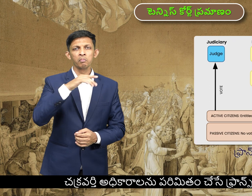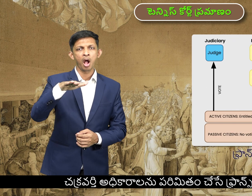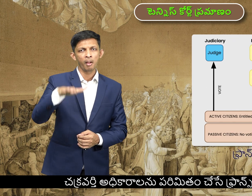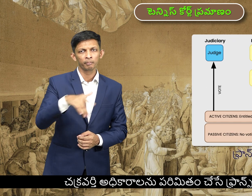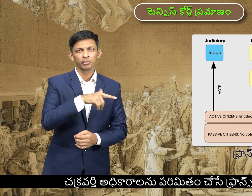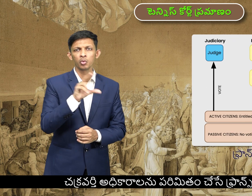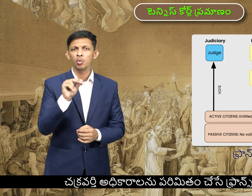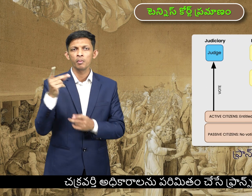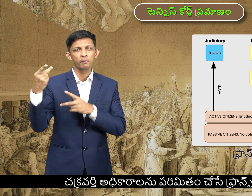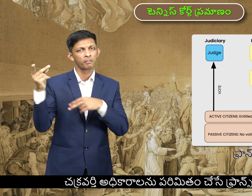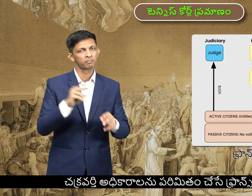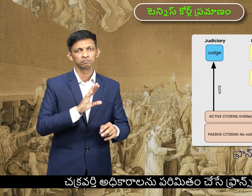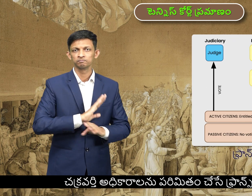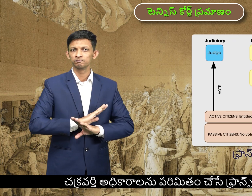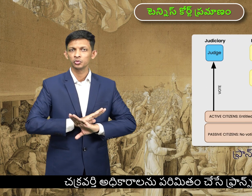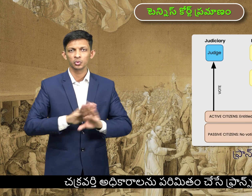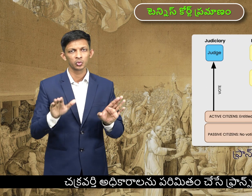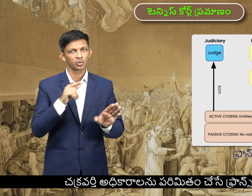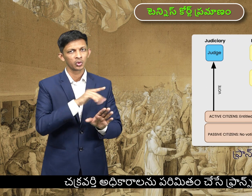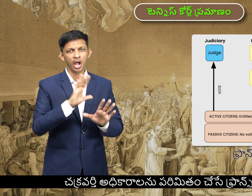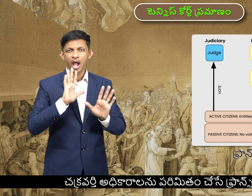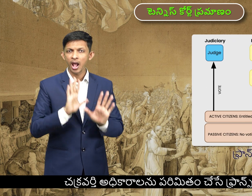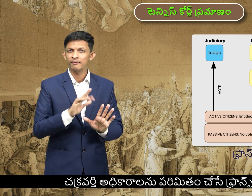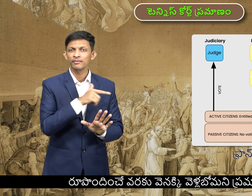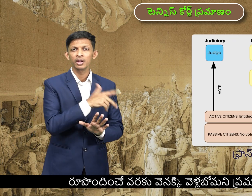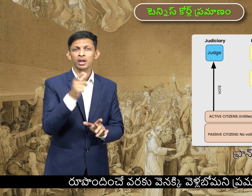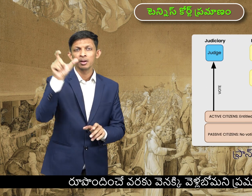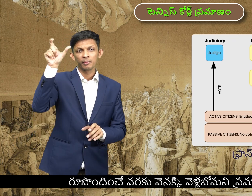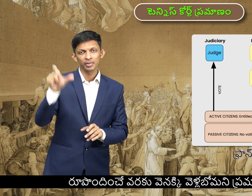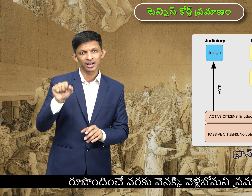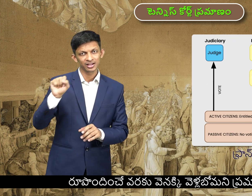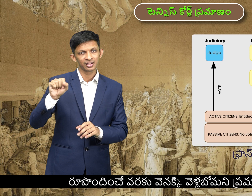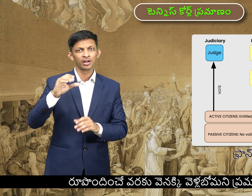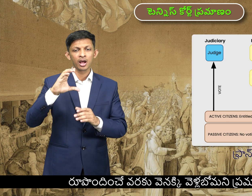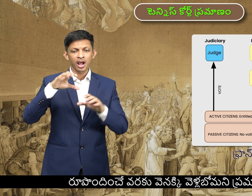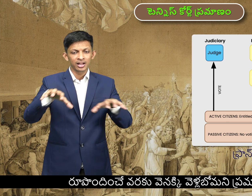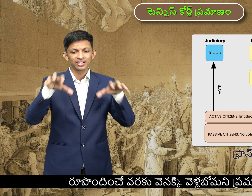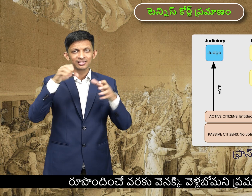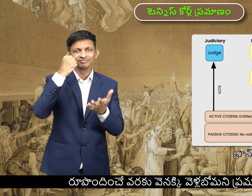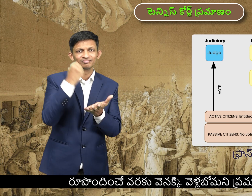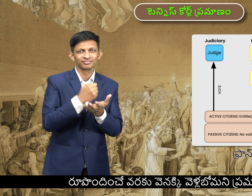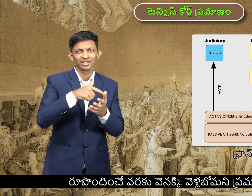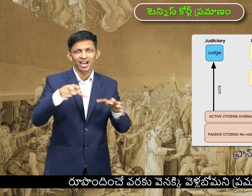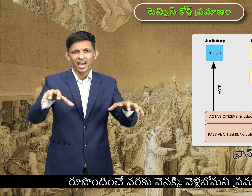చక్రవర్తి అధికారులను పరిమితం చేసే ఫ్రాన్స్ రాజ్యాంగాన్ని రూపొందించే వరకు వెనక్కి వెళ్లబోమని ప్రమాణం చేశారు.